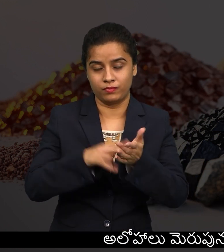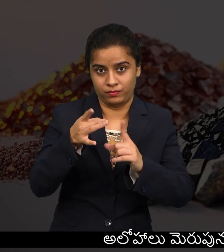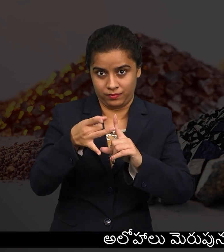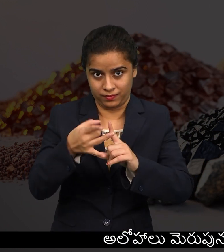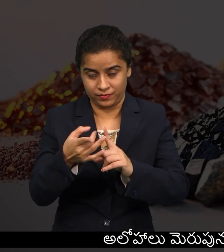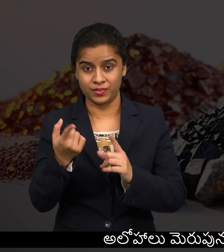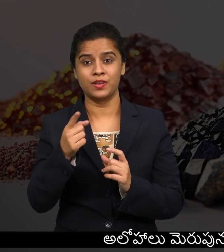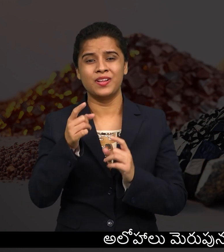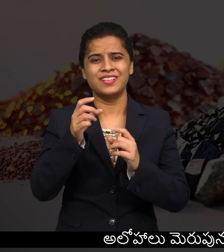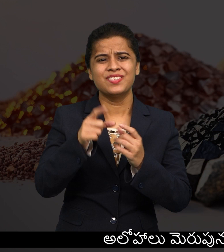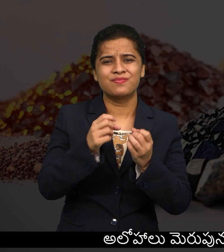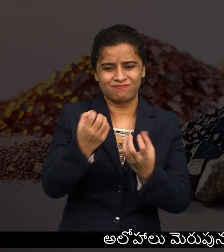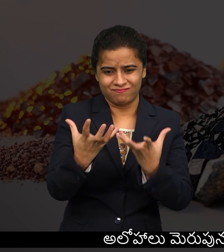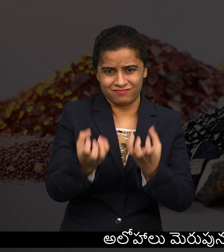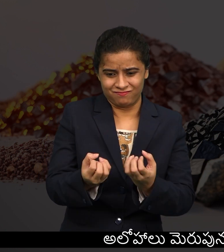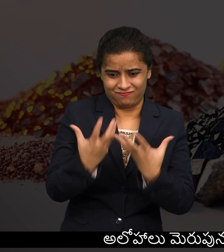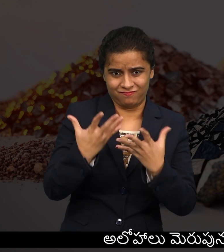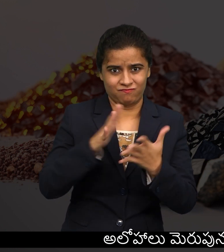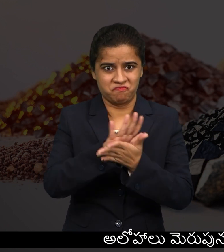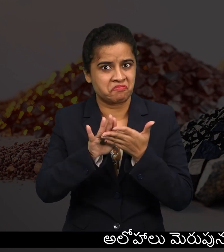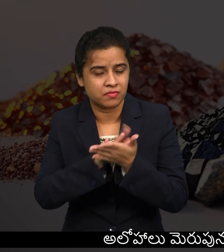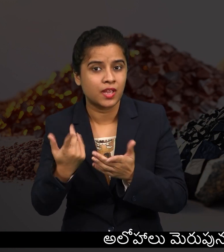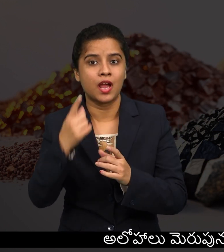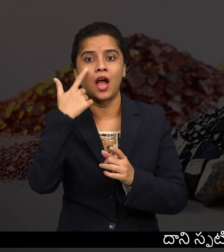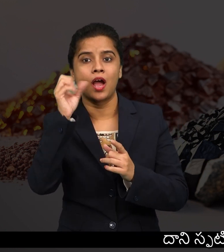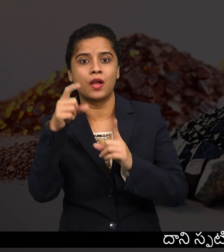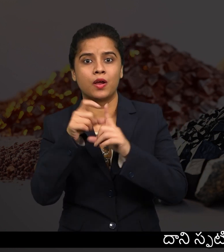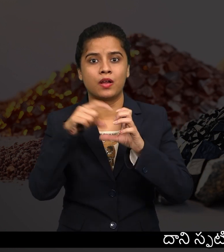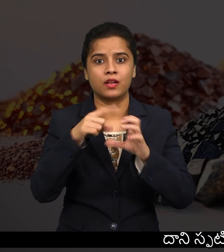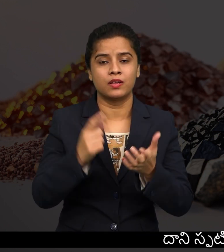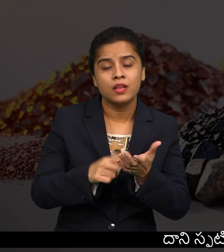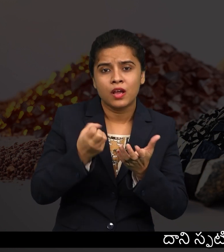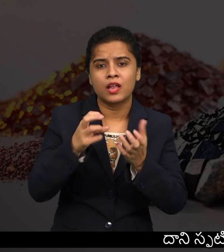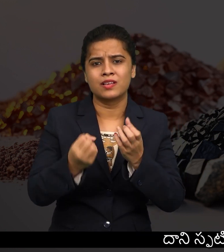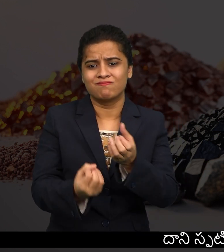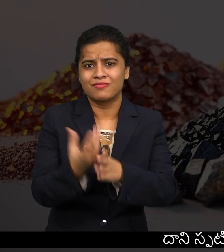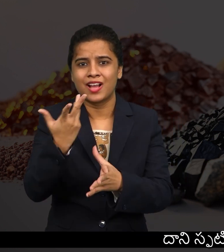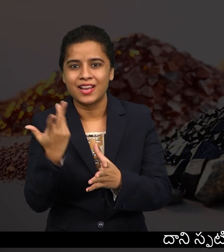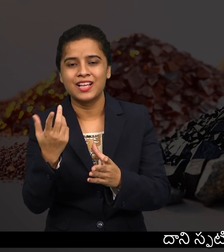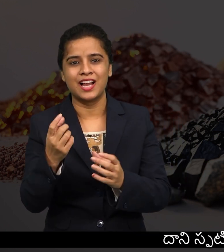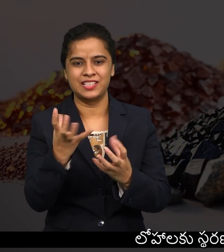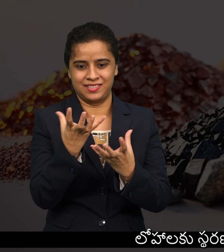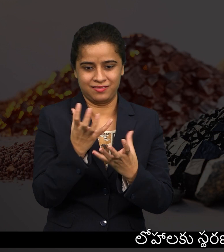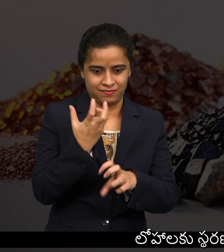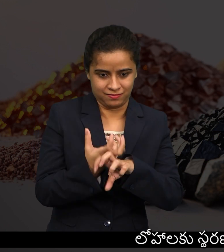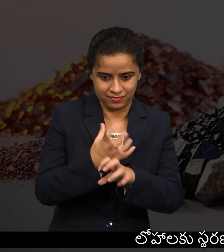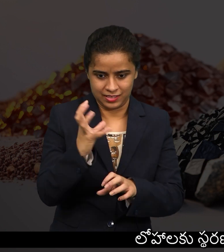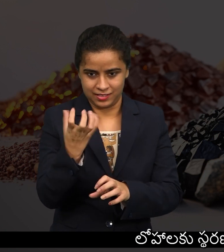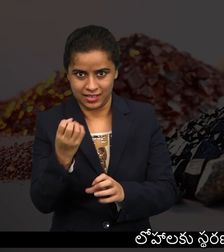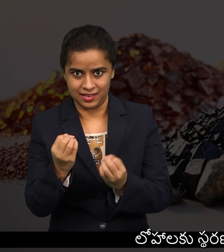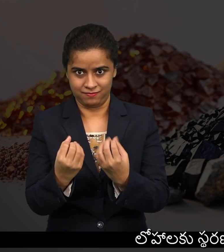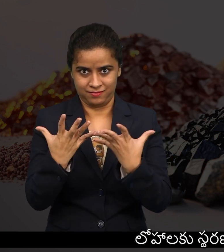అలోహాలు మెరుపును కలిగి ఉండవు, అయితే అయోడిన్ దాని స్ఫటికాలు మెరుస్తూ ఉంటాయి.